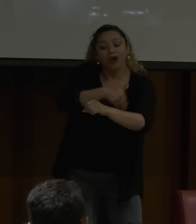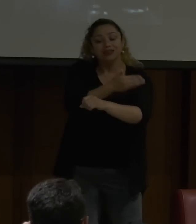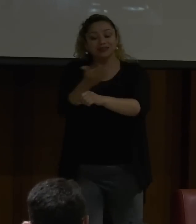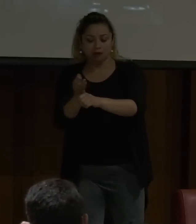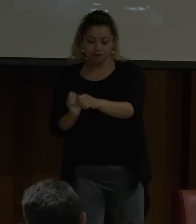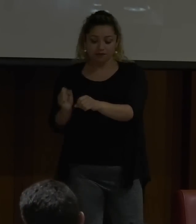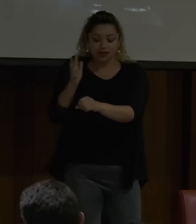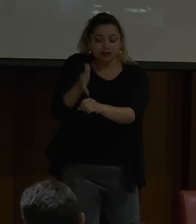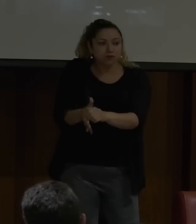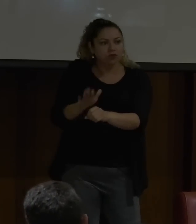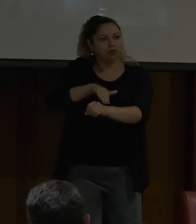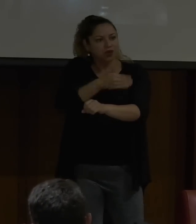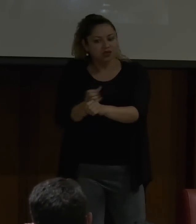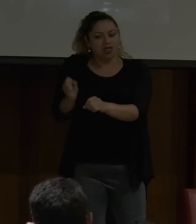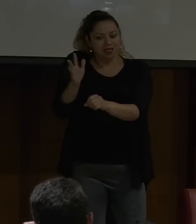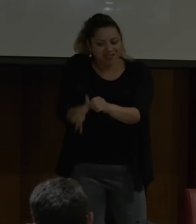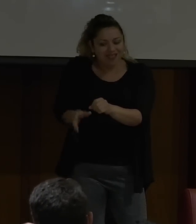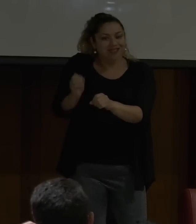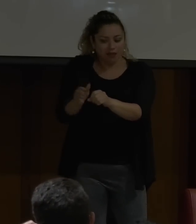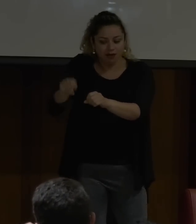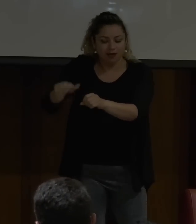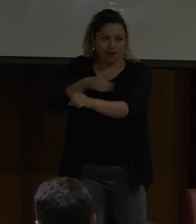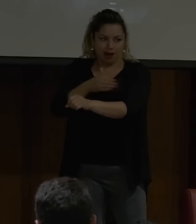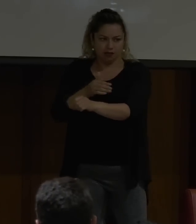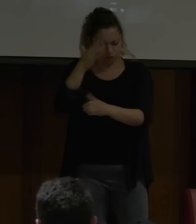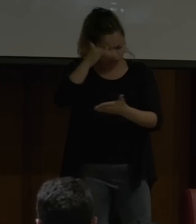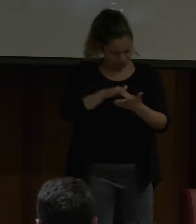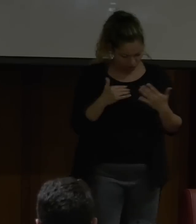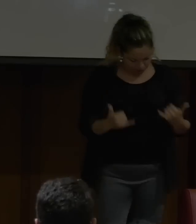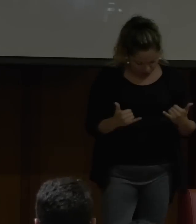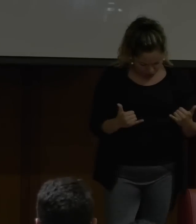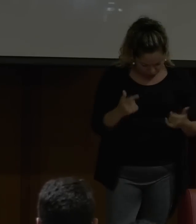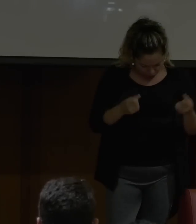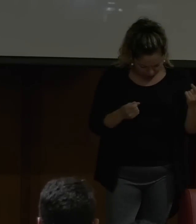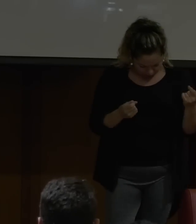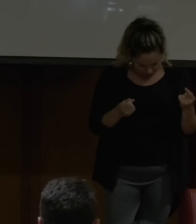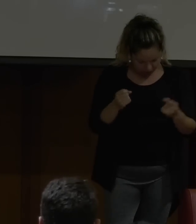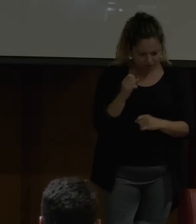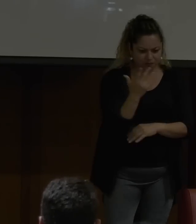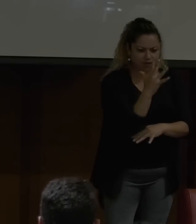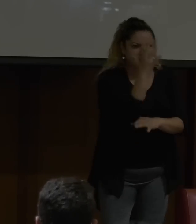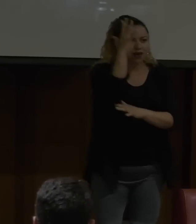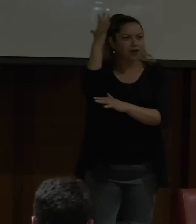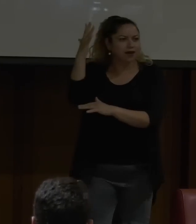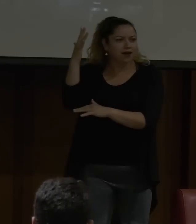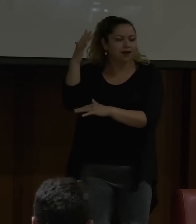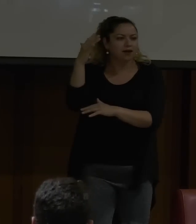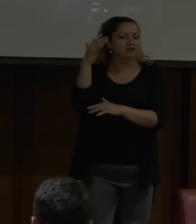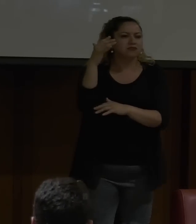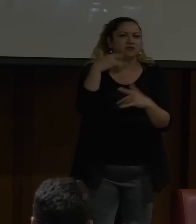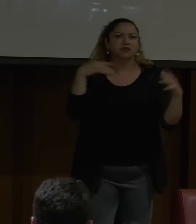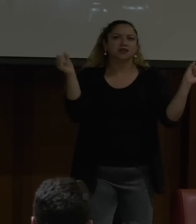de lo descriptivas que son sus cantos. Se me ocurre en este momento cantos como La Primavera o como El Verano, por ejemplo, que